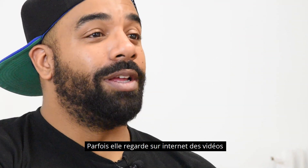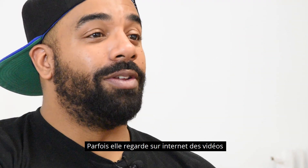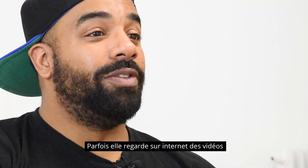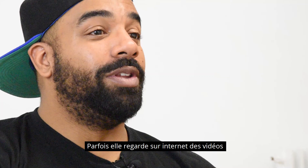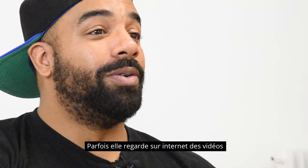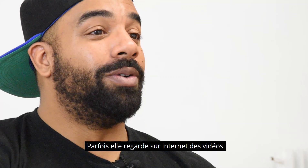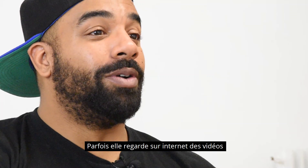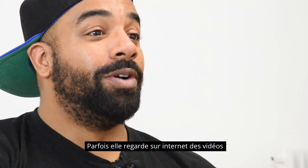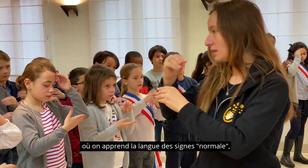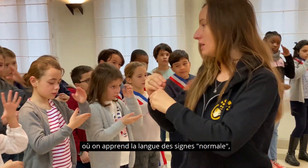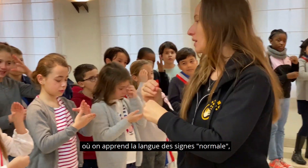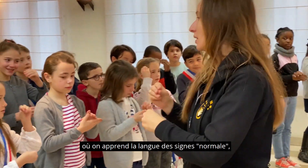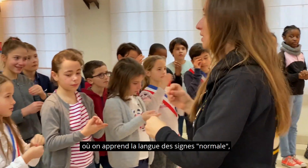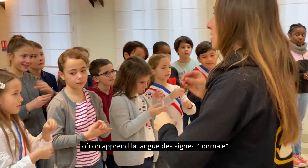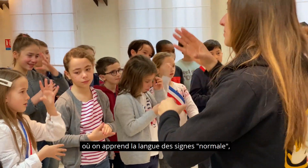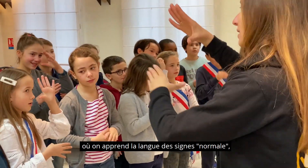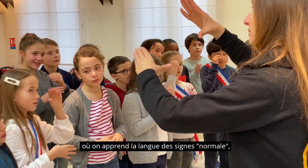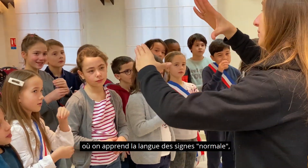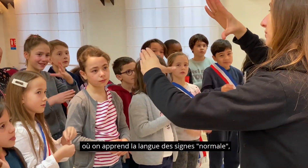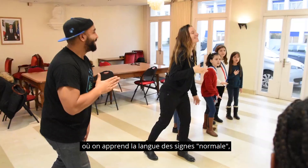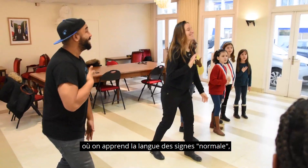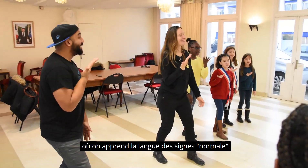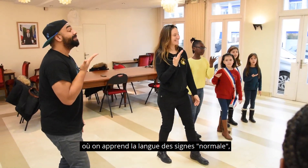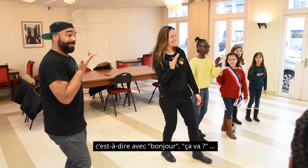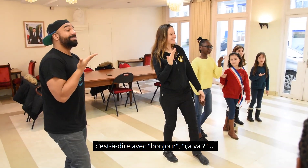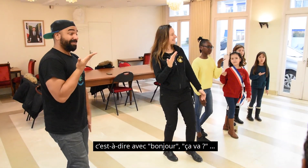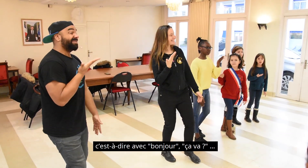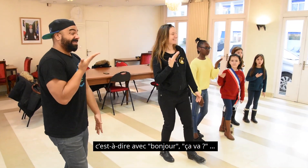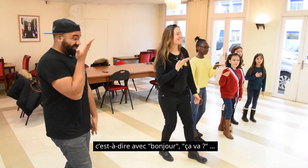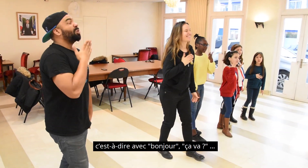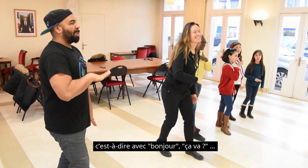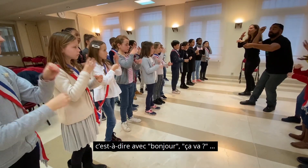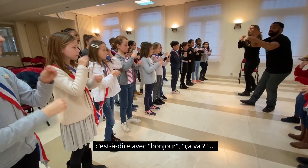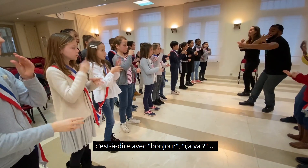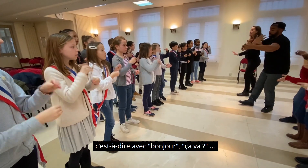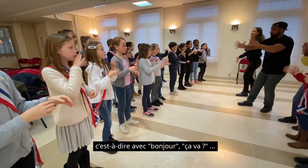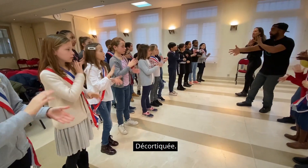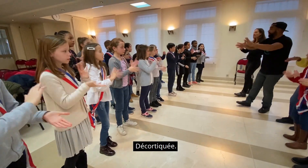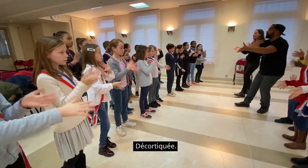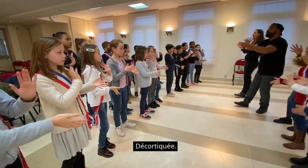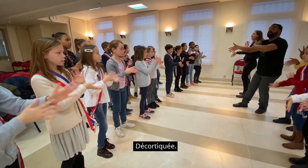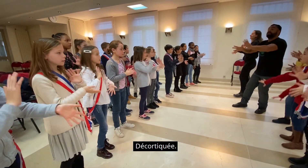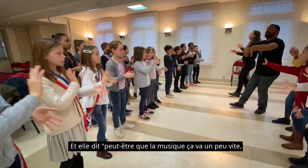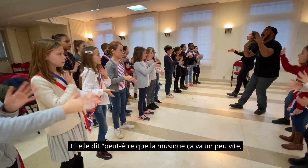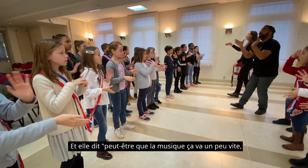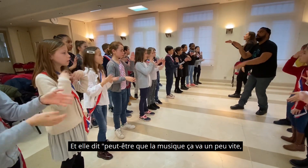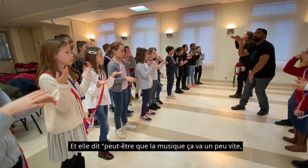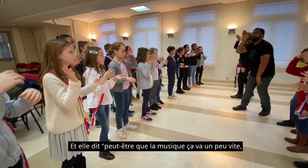les vidéos où on apprend la langue des signes normale, c'est-à-dire avec bonjour, ça va, décortiqué. Et